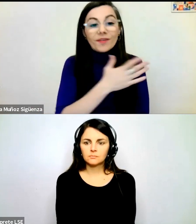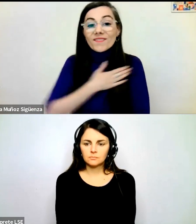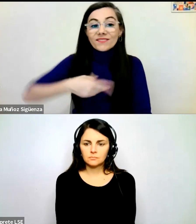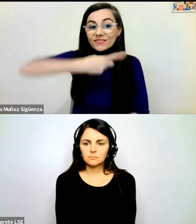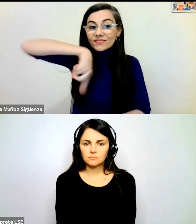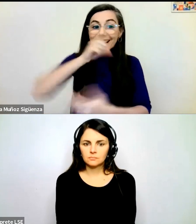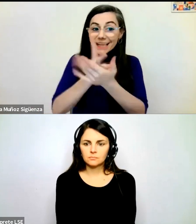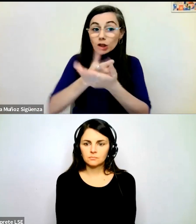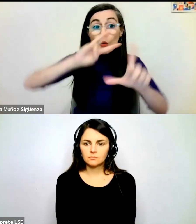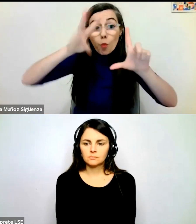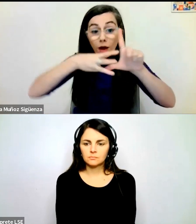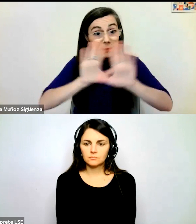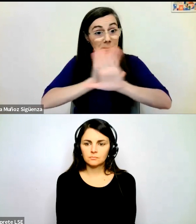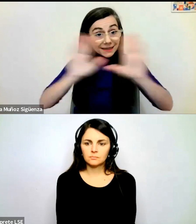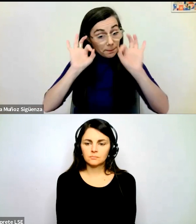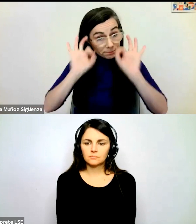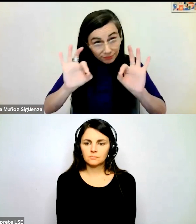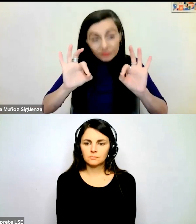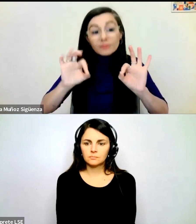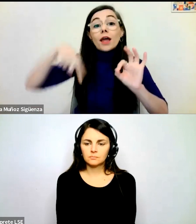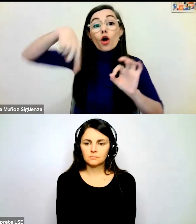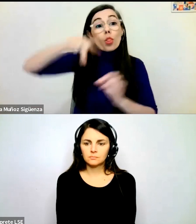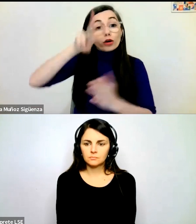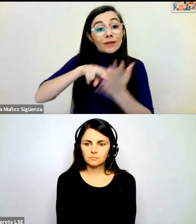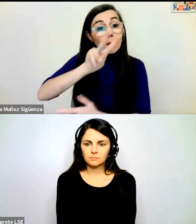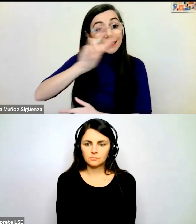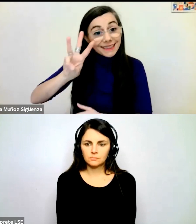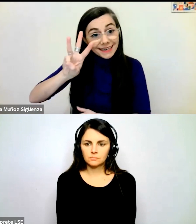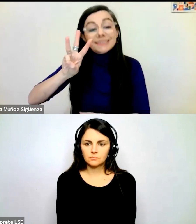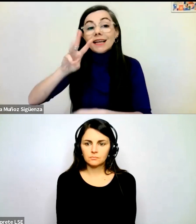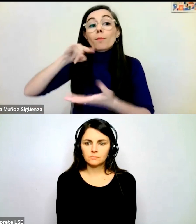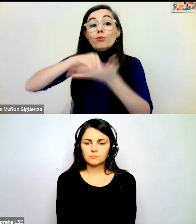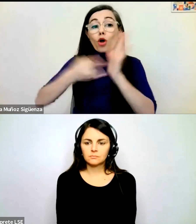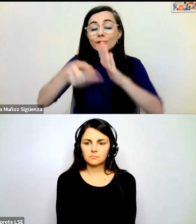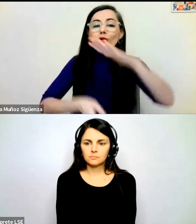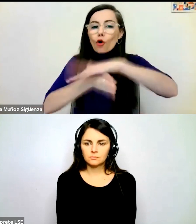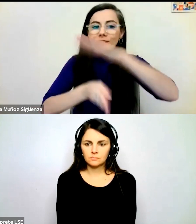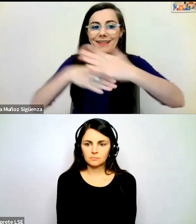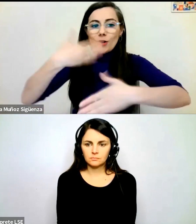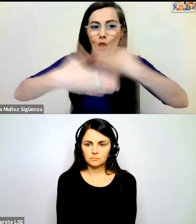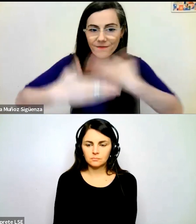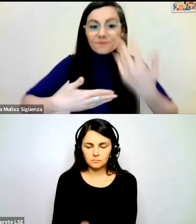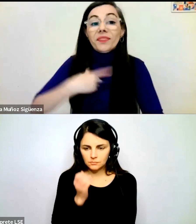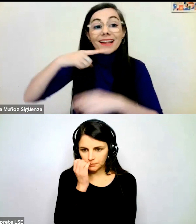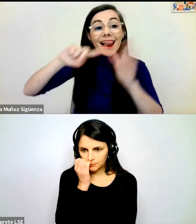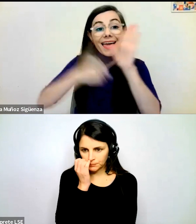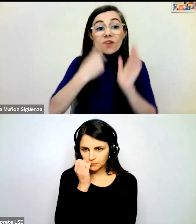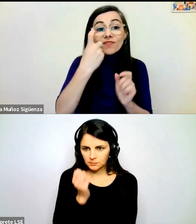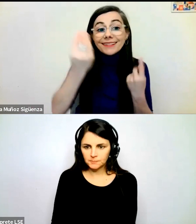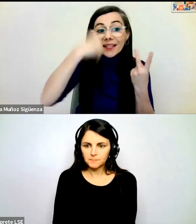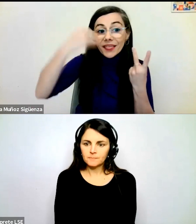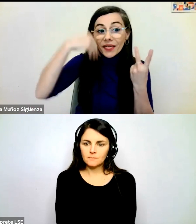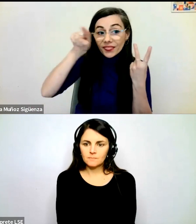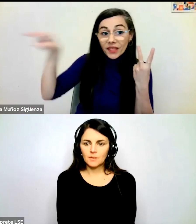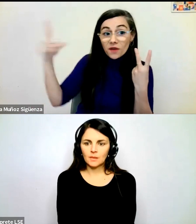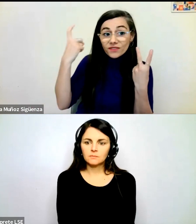y que no queremos que todo el trabajo que se ha realizado a lo largo de este tiempo quede olvidado. El reto que asumimos en el 2023